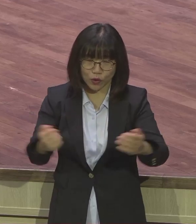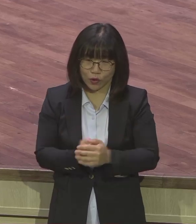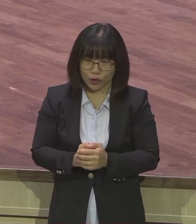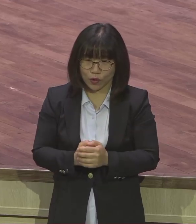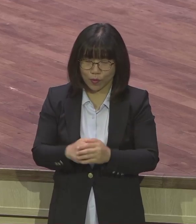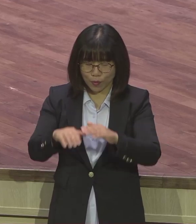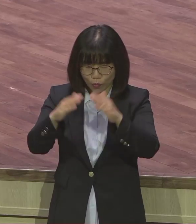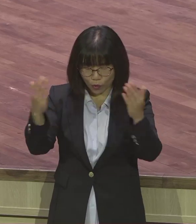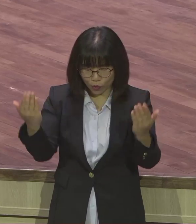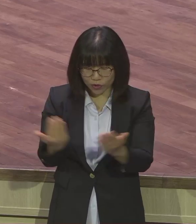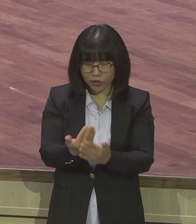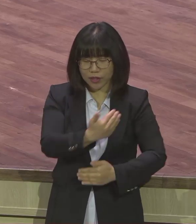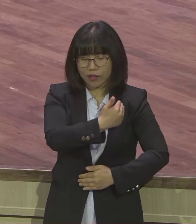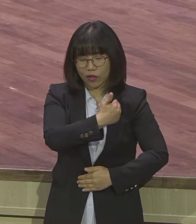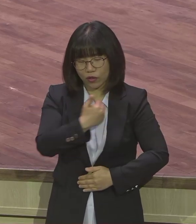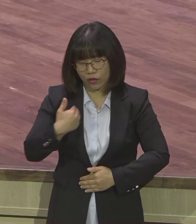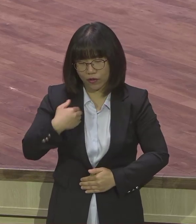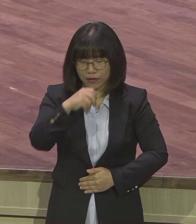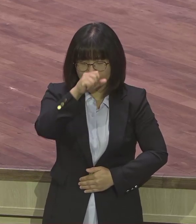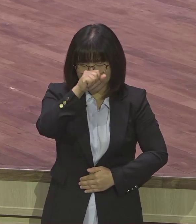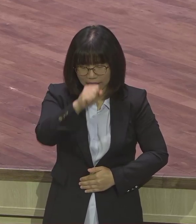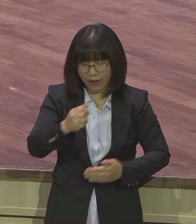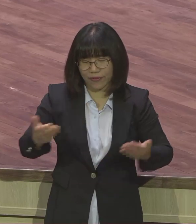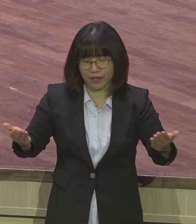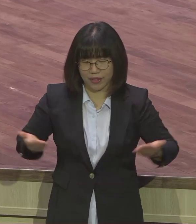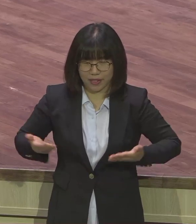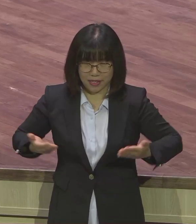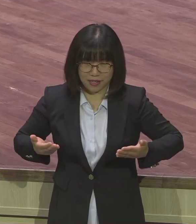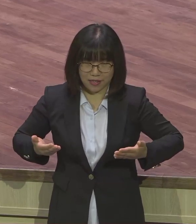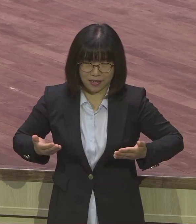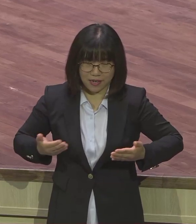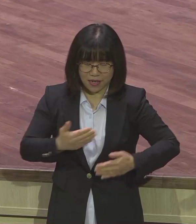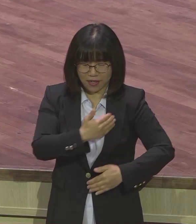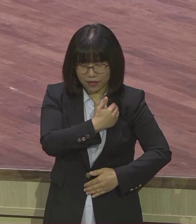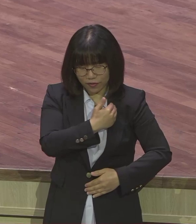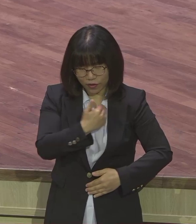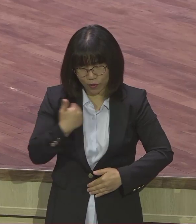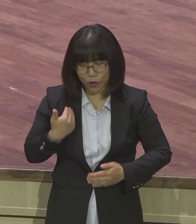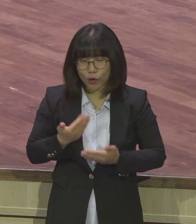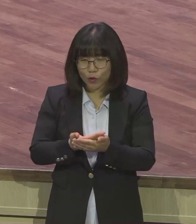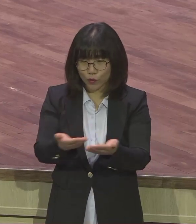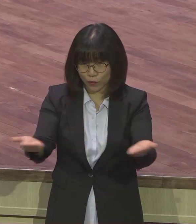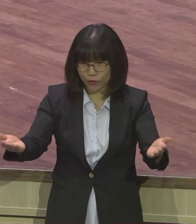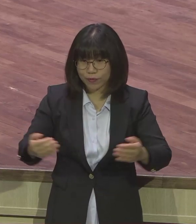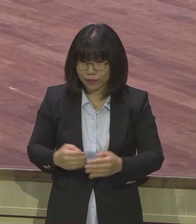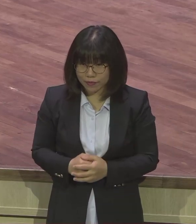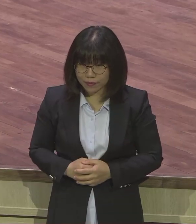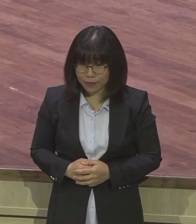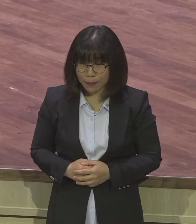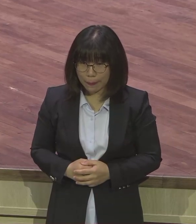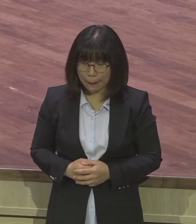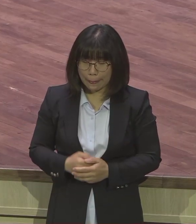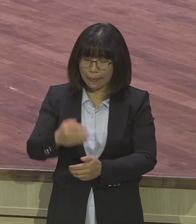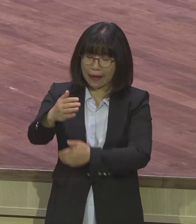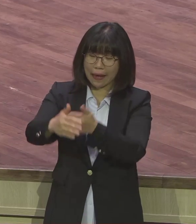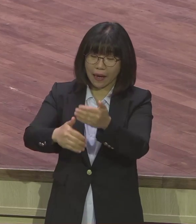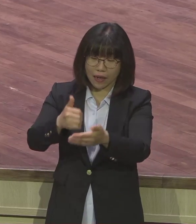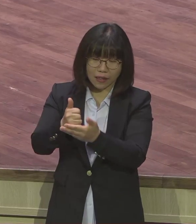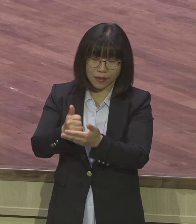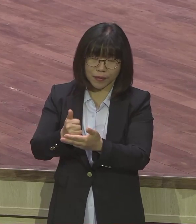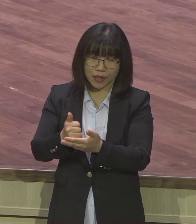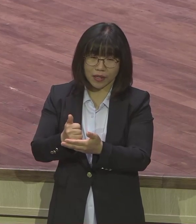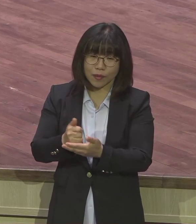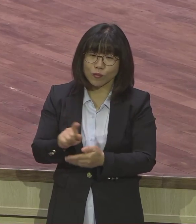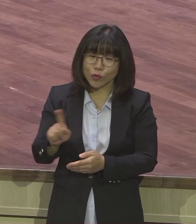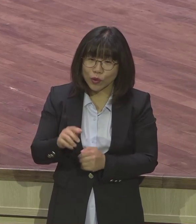것이 넉넉하여 모든 착한 일을 넘치게 하게 하려 하심이라. 하나님께서는 우리에게